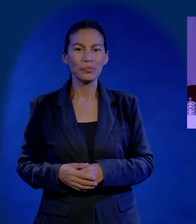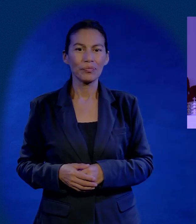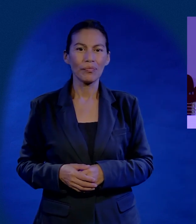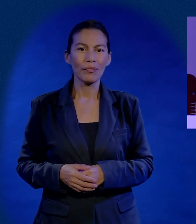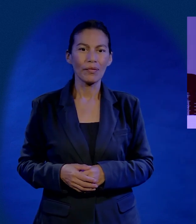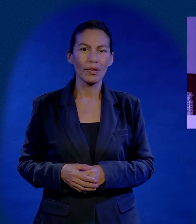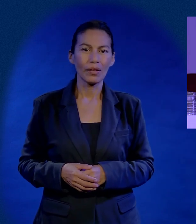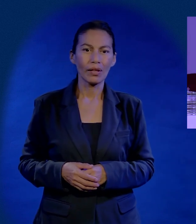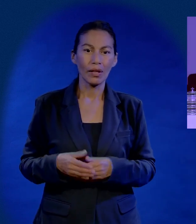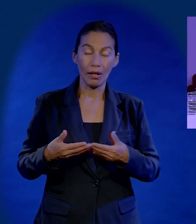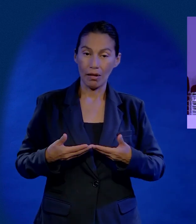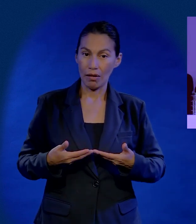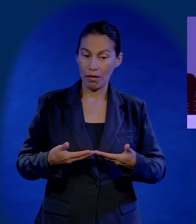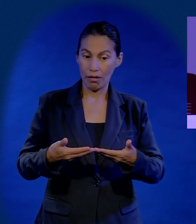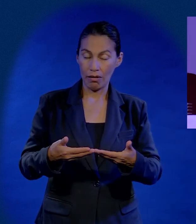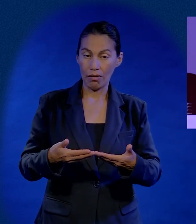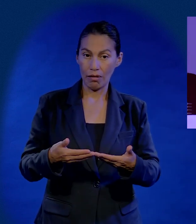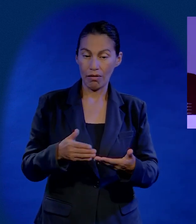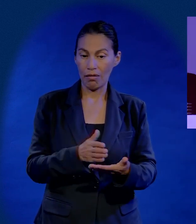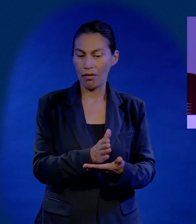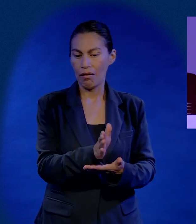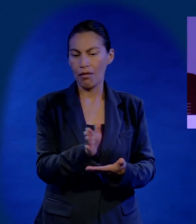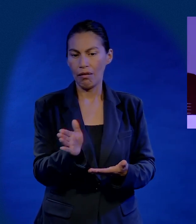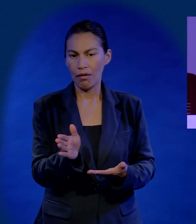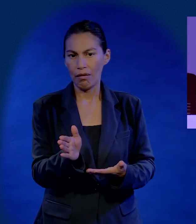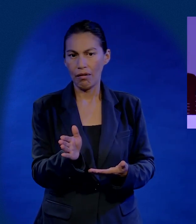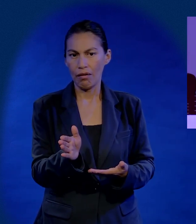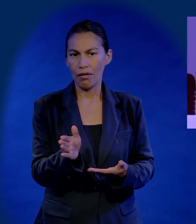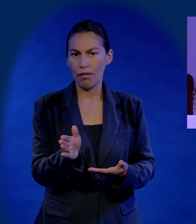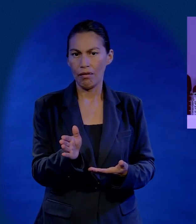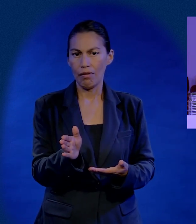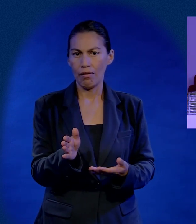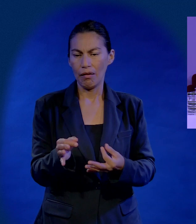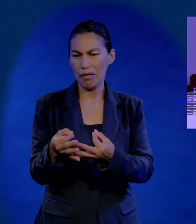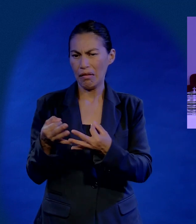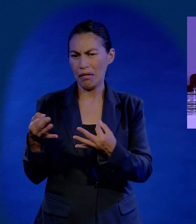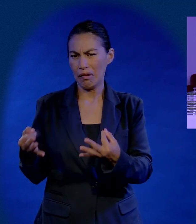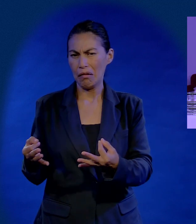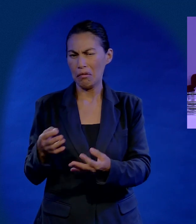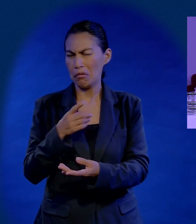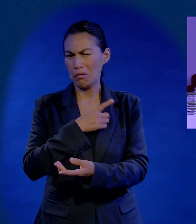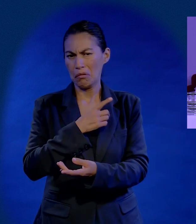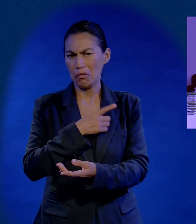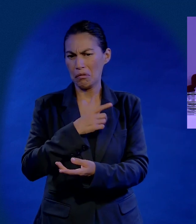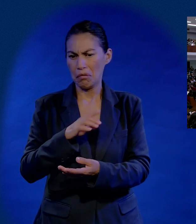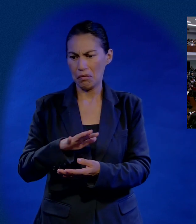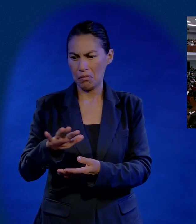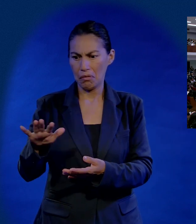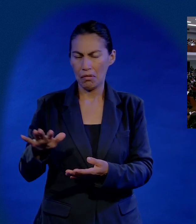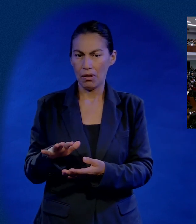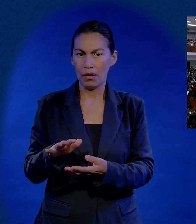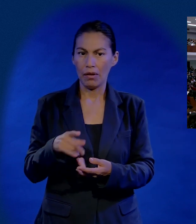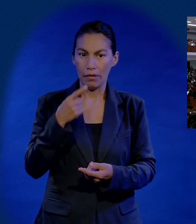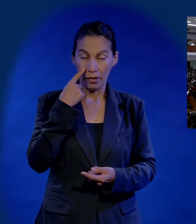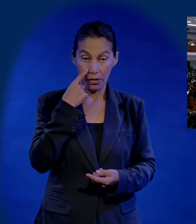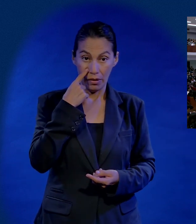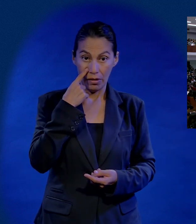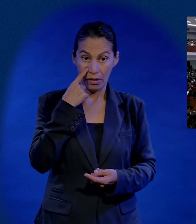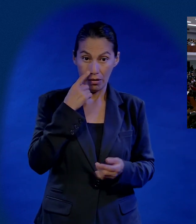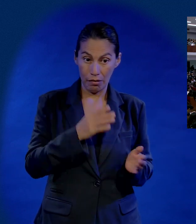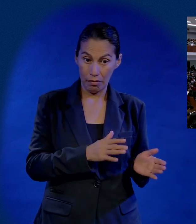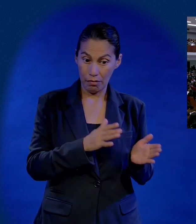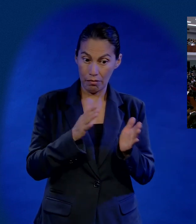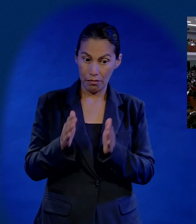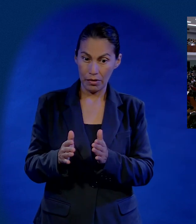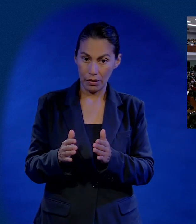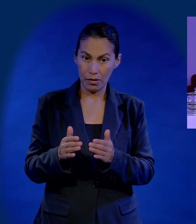vénganse! Y entonces nos empezamos a ir a la parte de atrás de la calle. Había un patio, un terreno baldío. Entonces